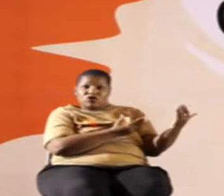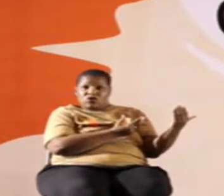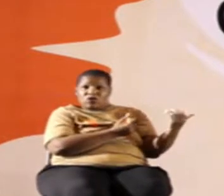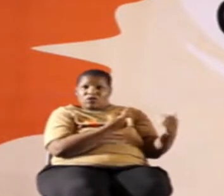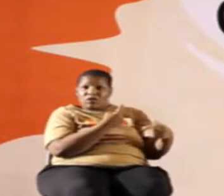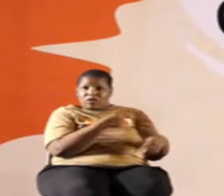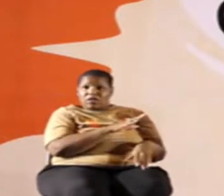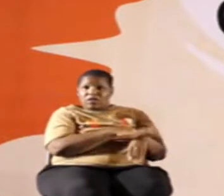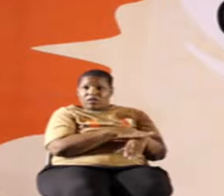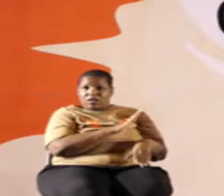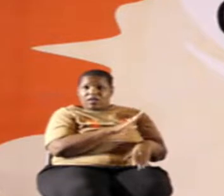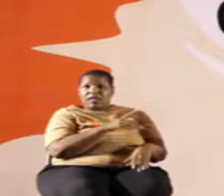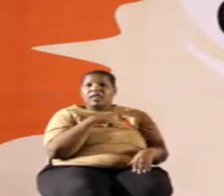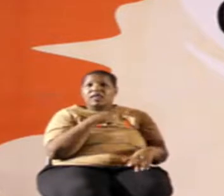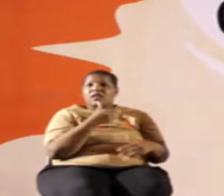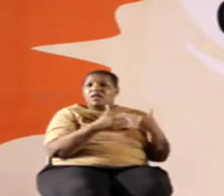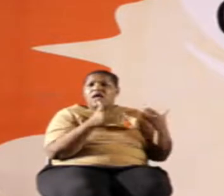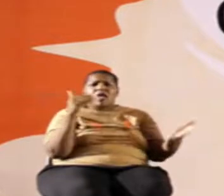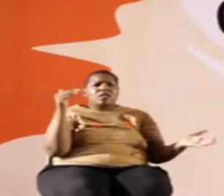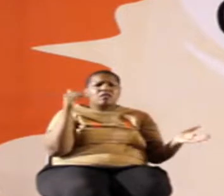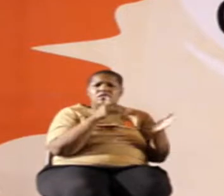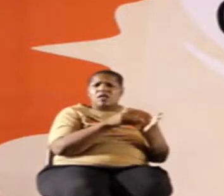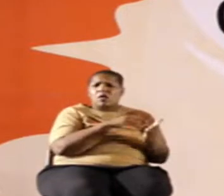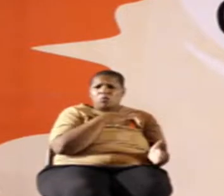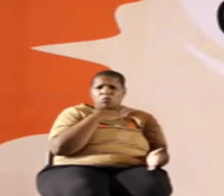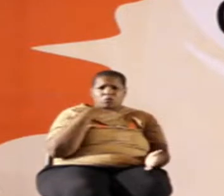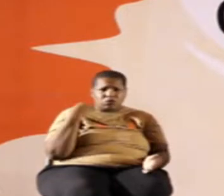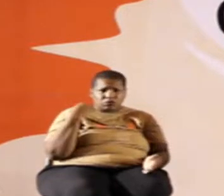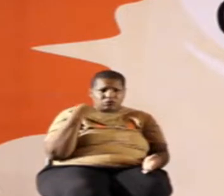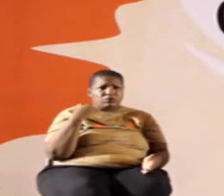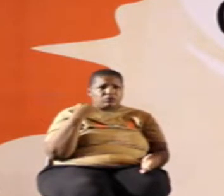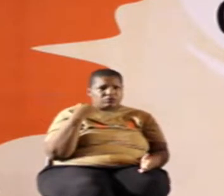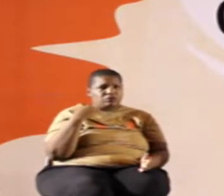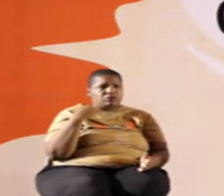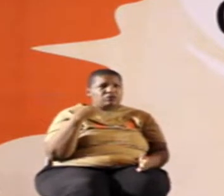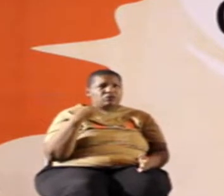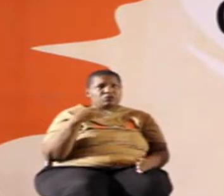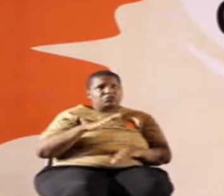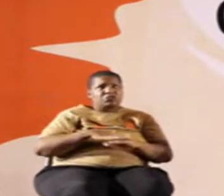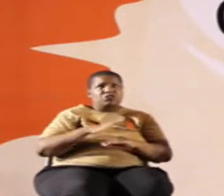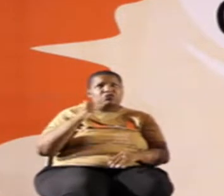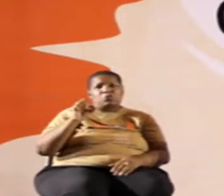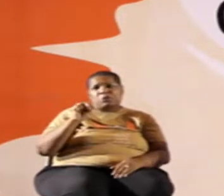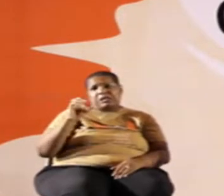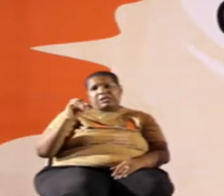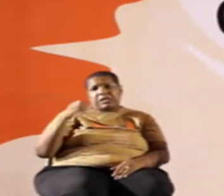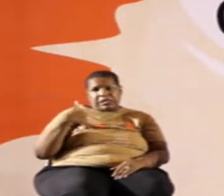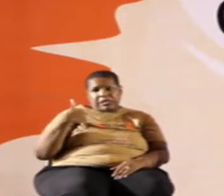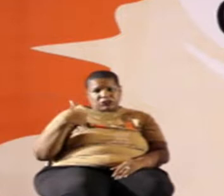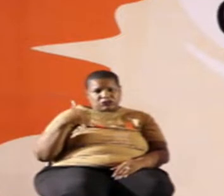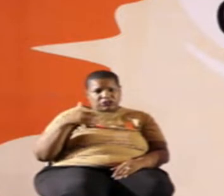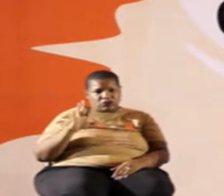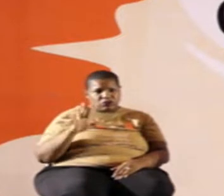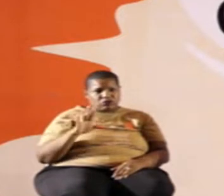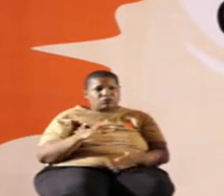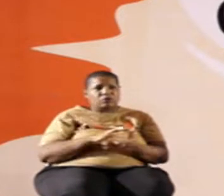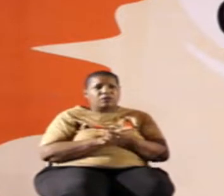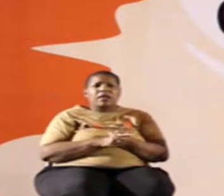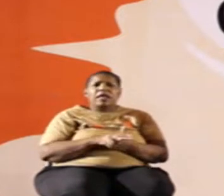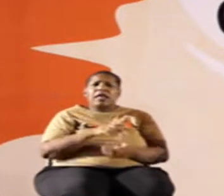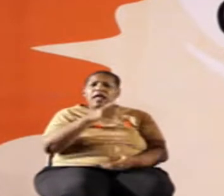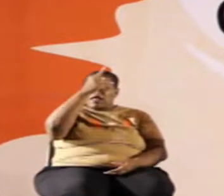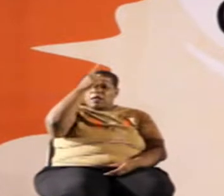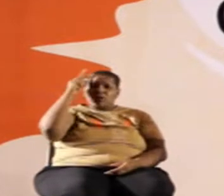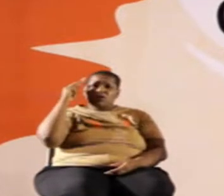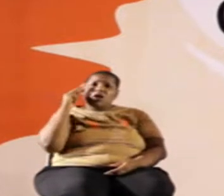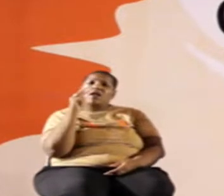ela, que ficou com ela até a morte dela, mais de 80, quando ela tinha mais de 80 anos. Então, as pessoas leem